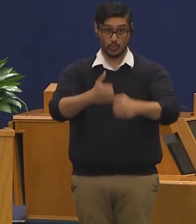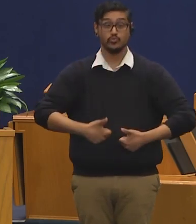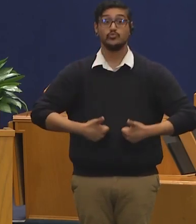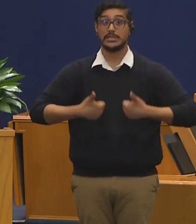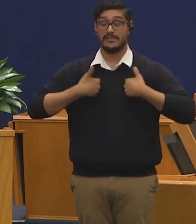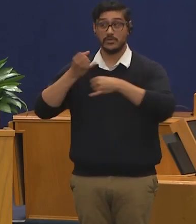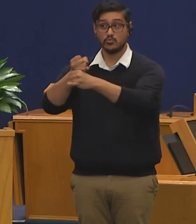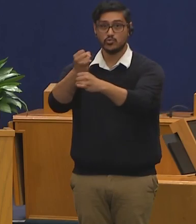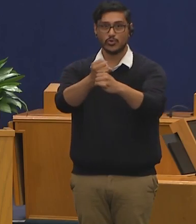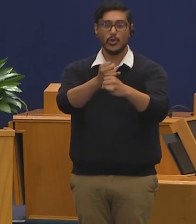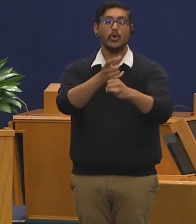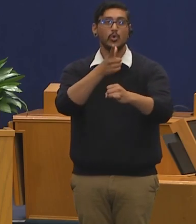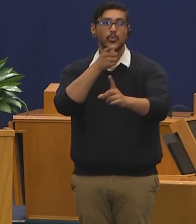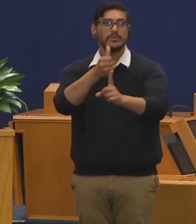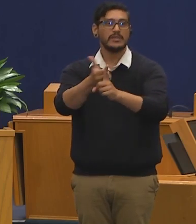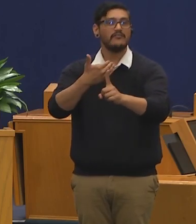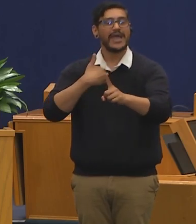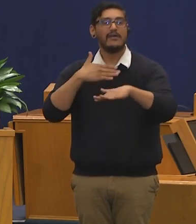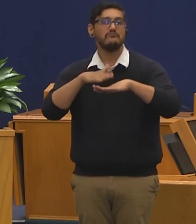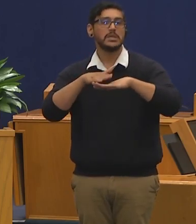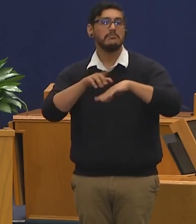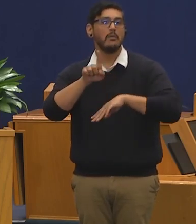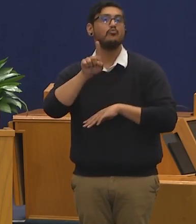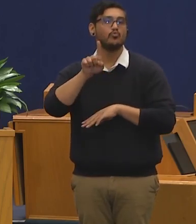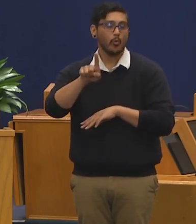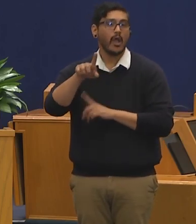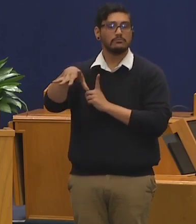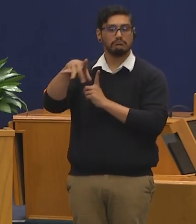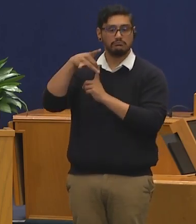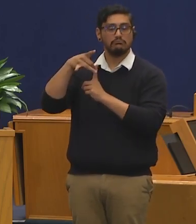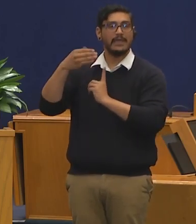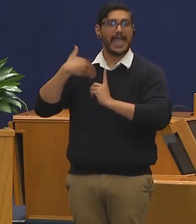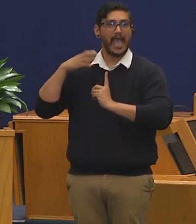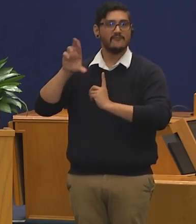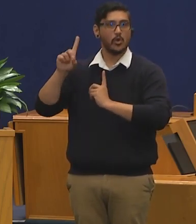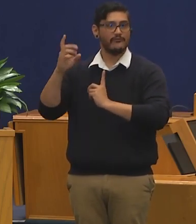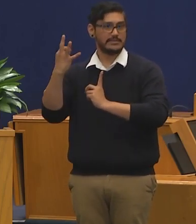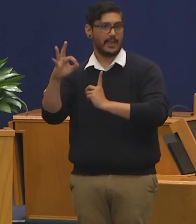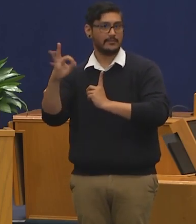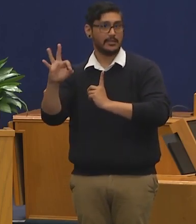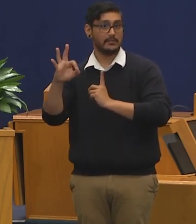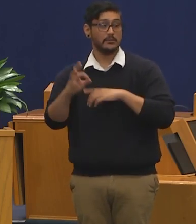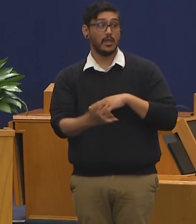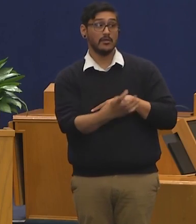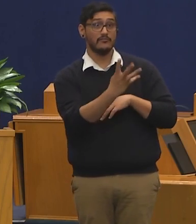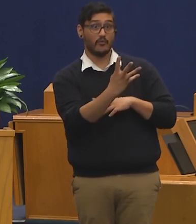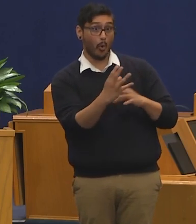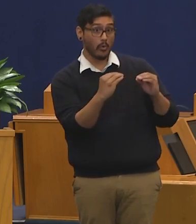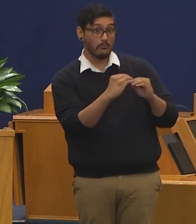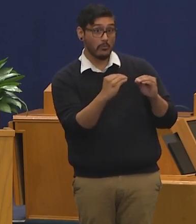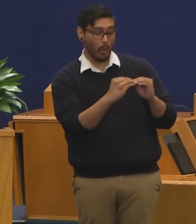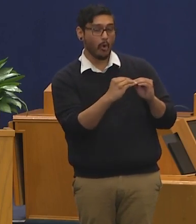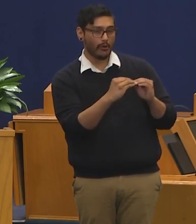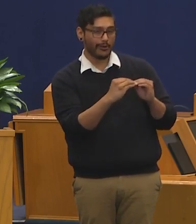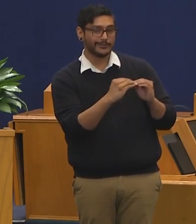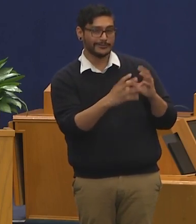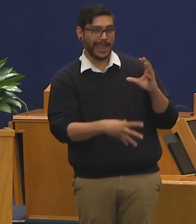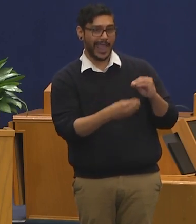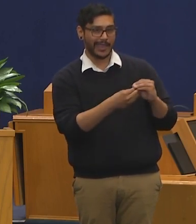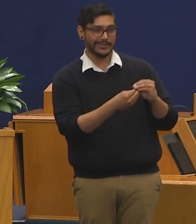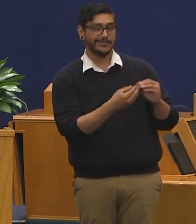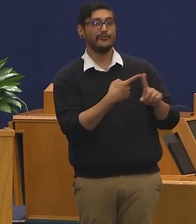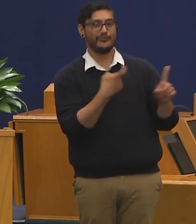un caso confirmado de COVID-19, 4 investigaciones adicionales desde ayer. Estos